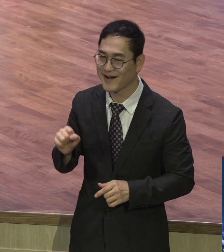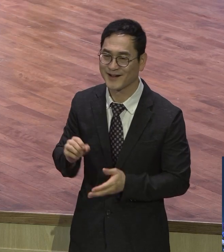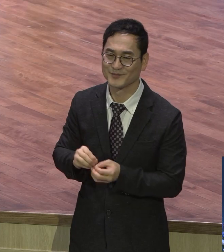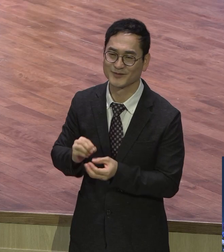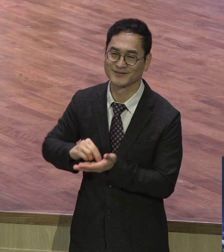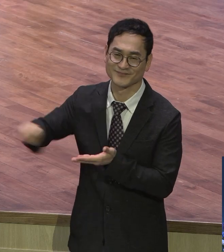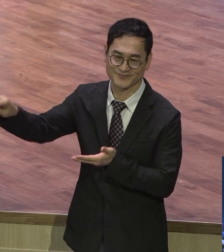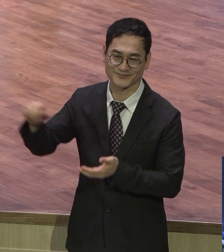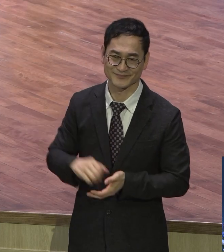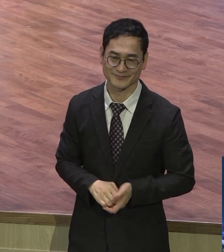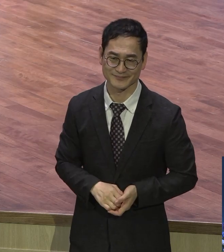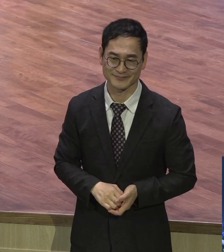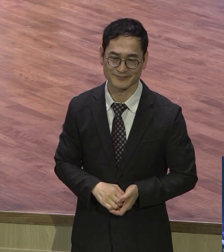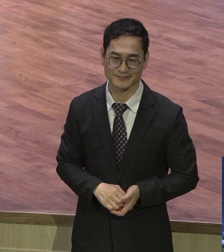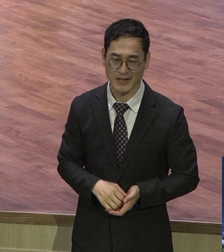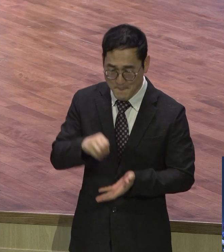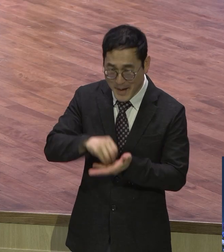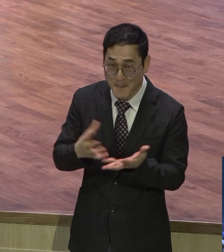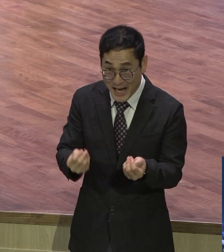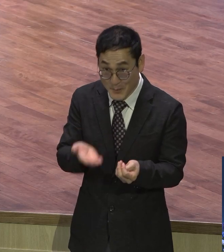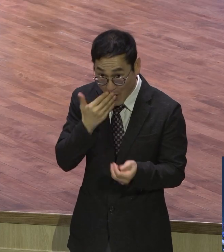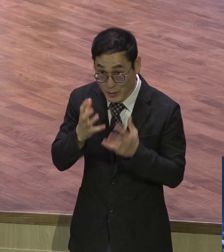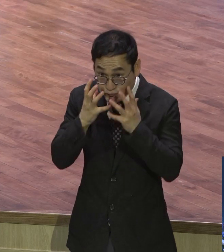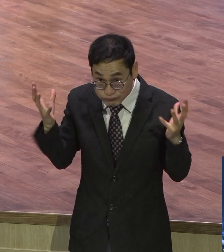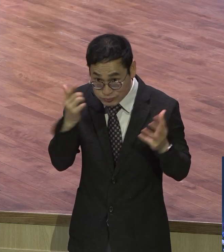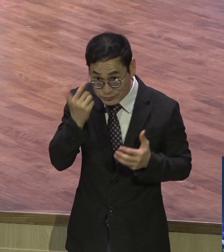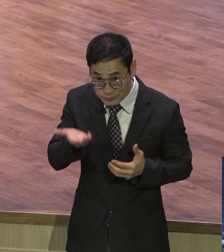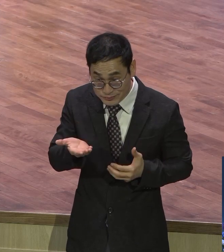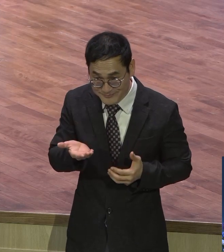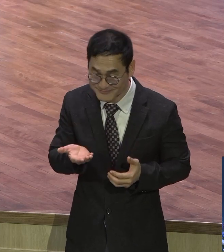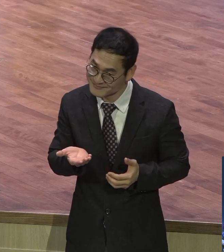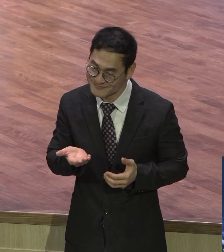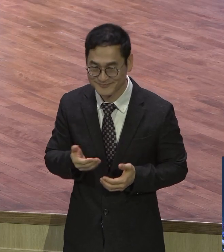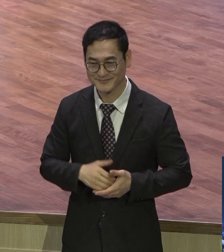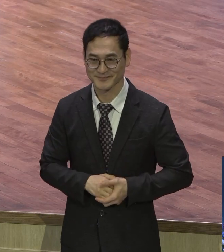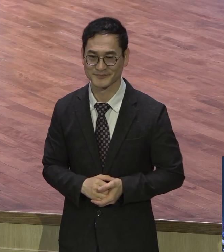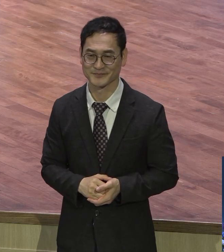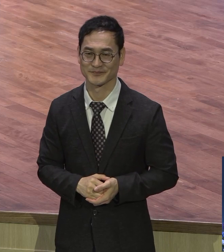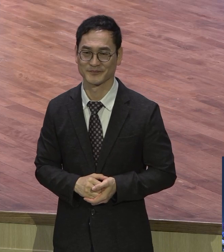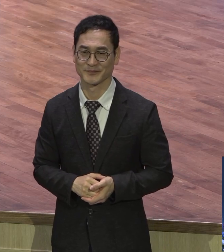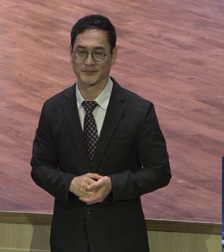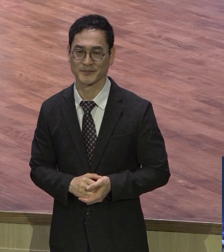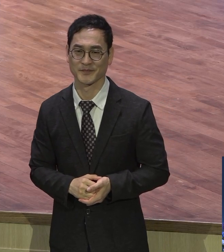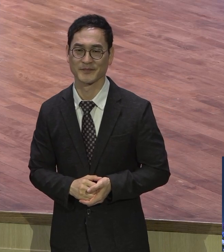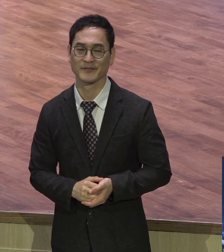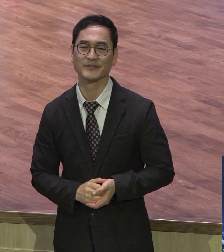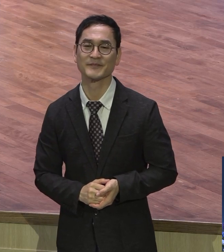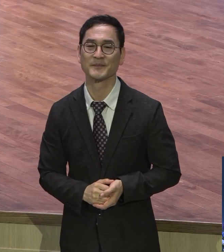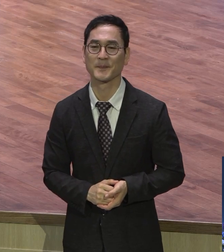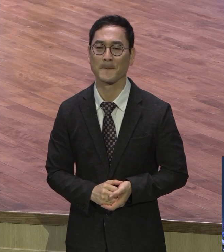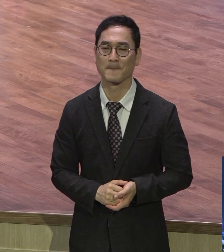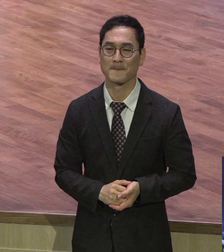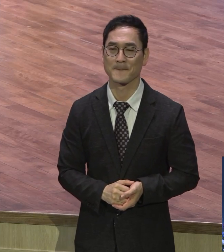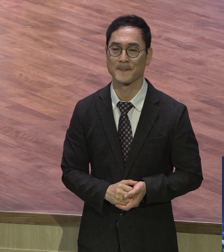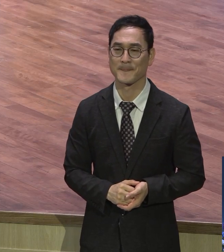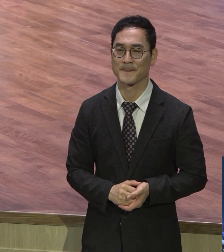빵을 많이 부었는지 몰라도 여하튼 얼굴이 너무 좋아. 얼굴이 참 좋습니다.